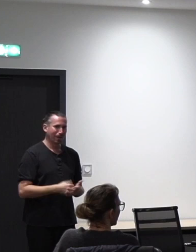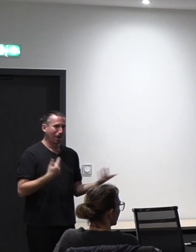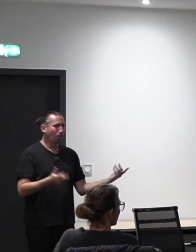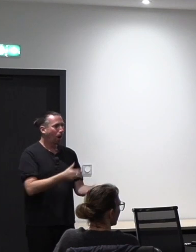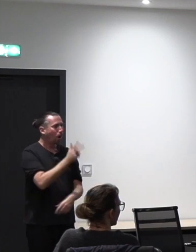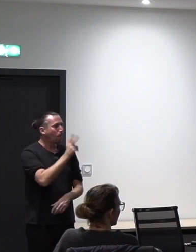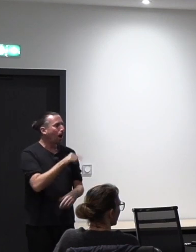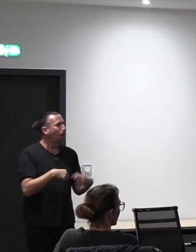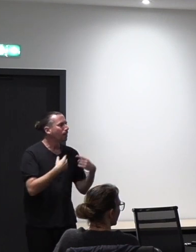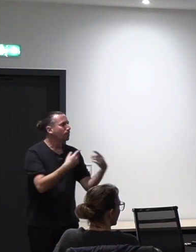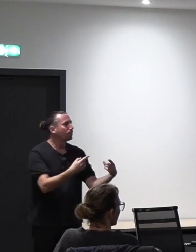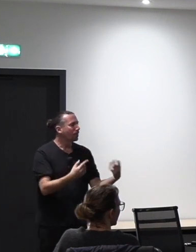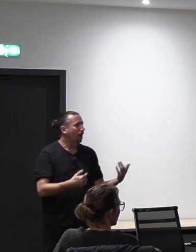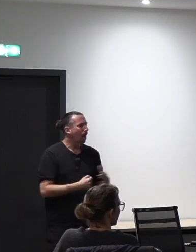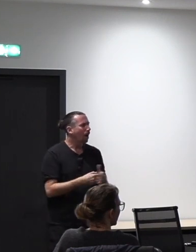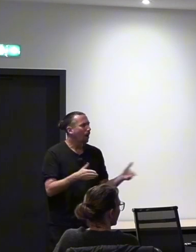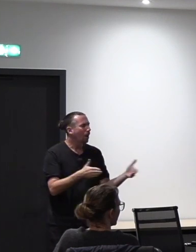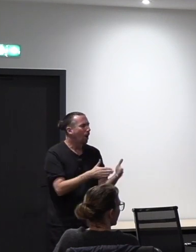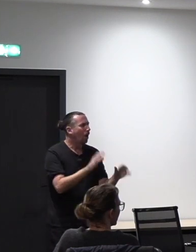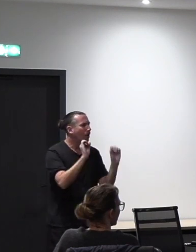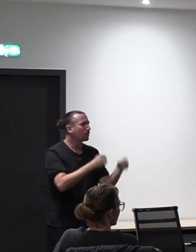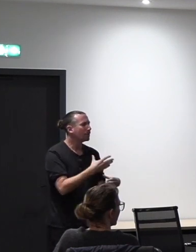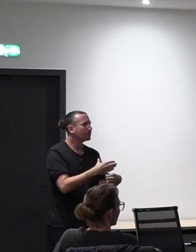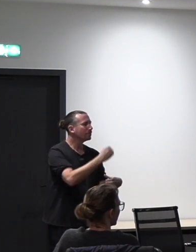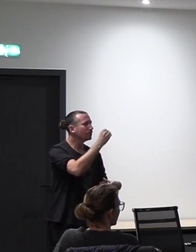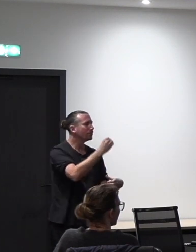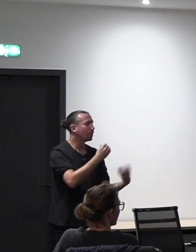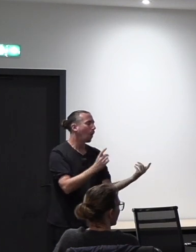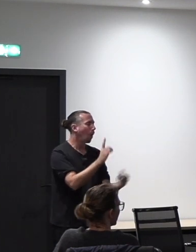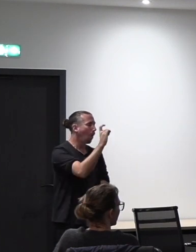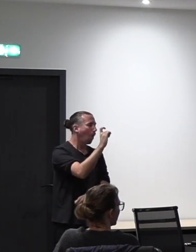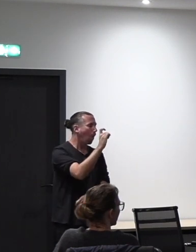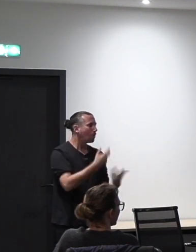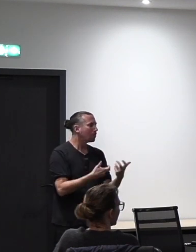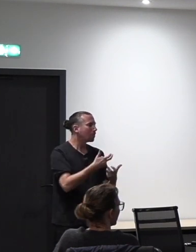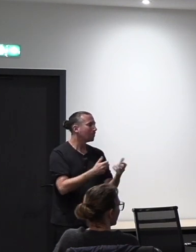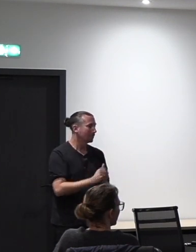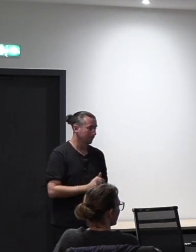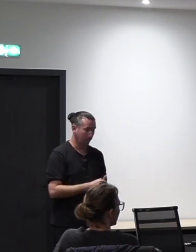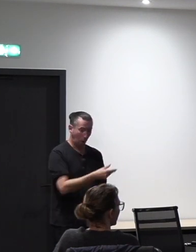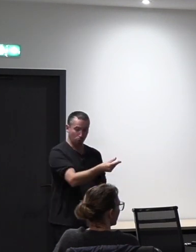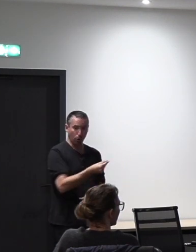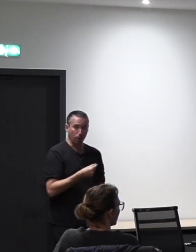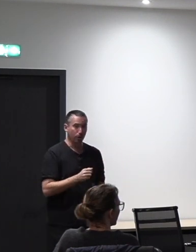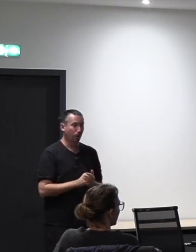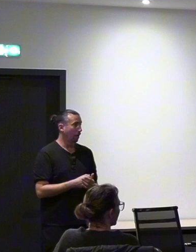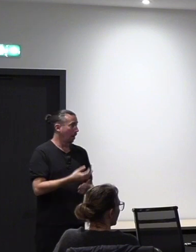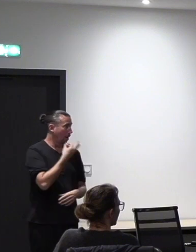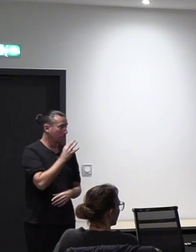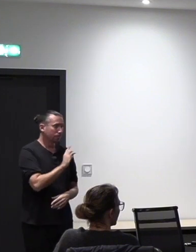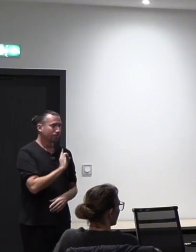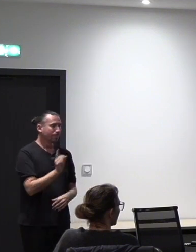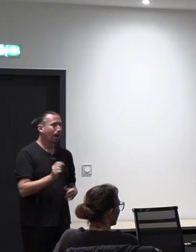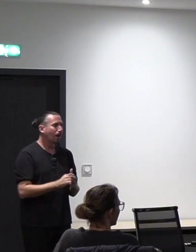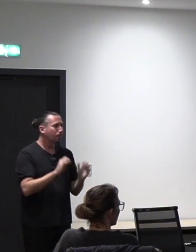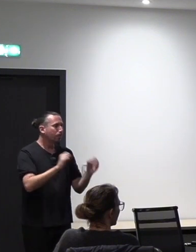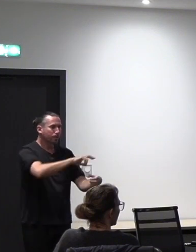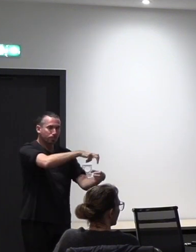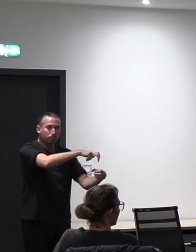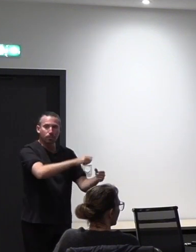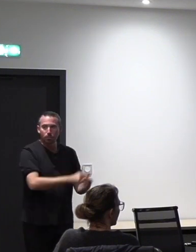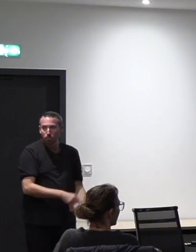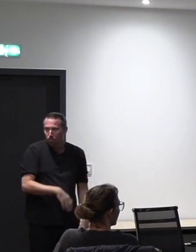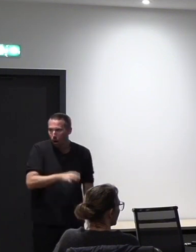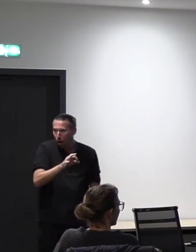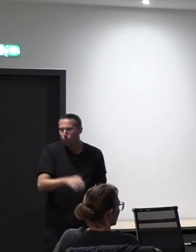au garçon de bar de me donner une petite bouteille de San Pellegrino. Il me la donne, et sans que je lui dise rien, je lui dis « Est-ce que vous pouvez me l'ouvrir ?» Et il me dit « Ouais,